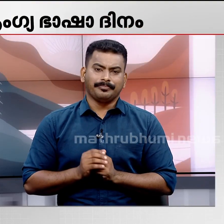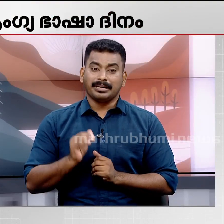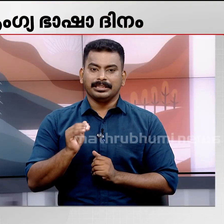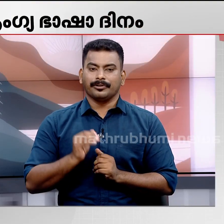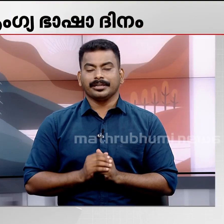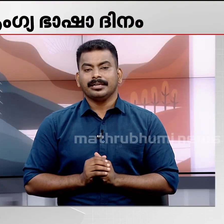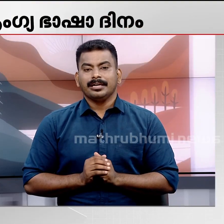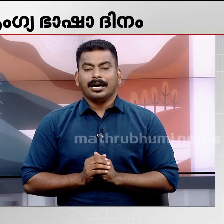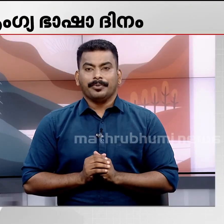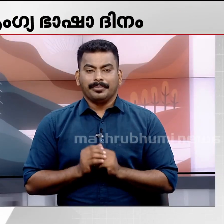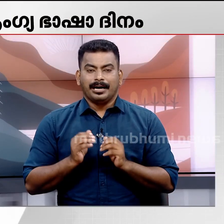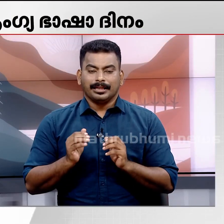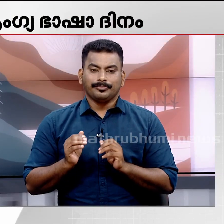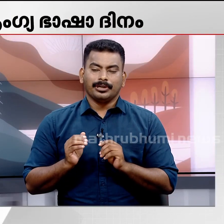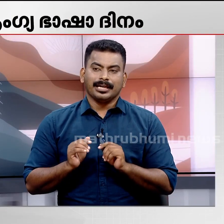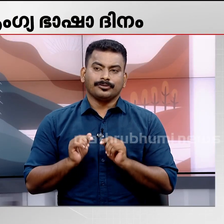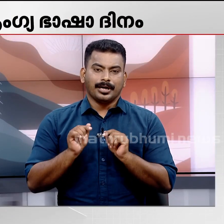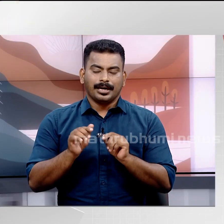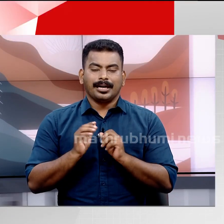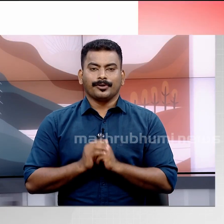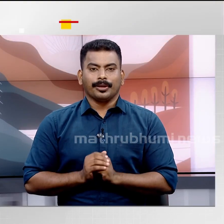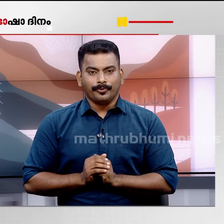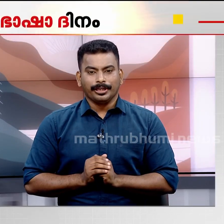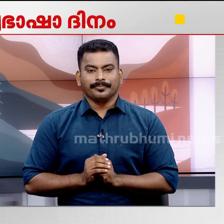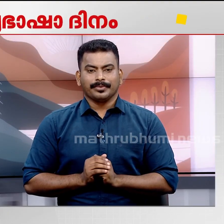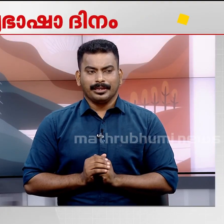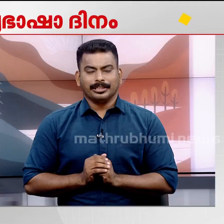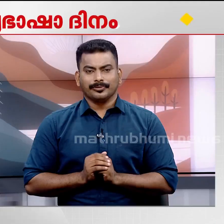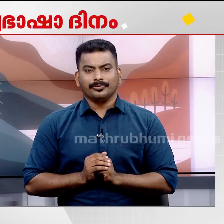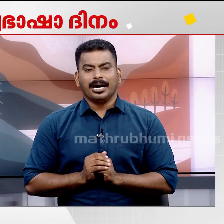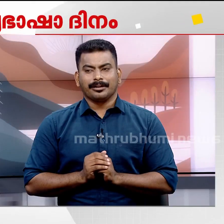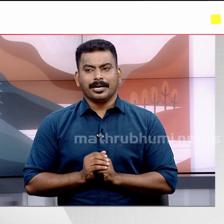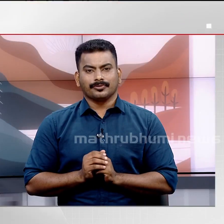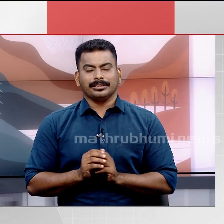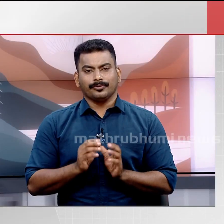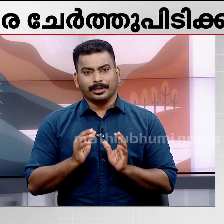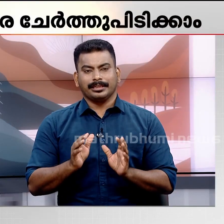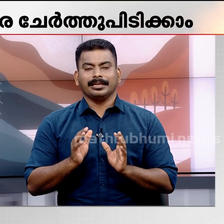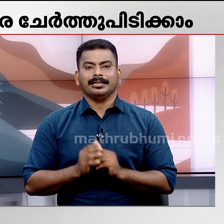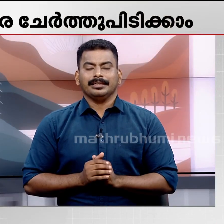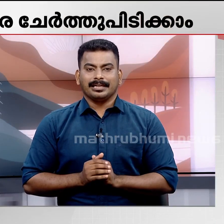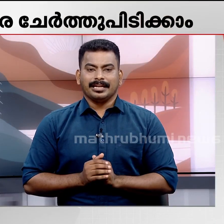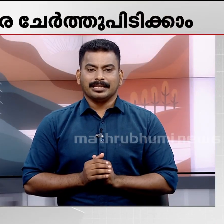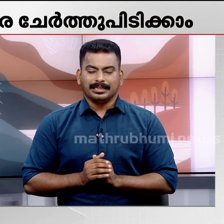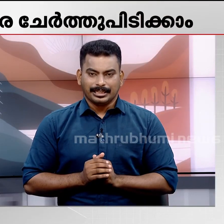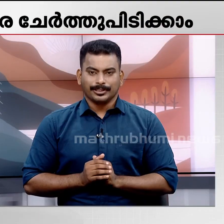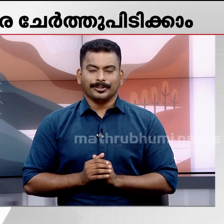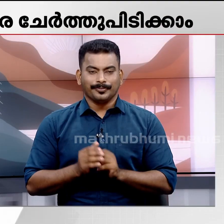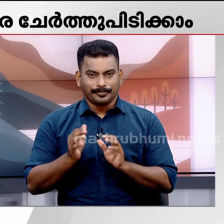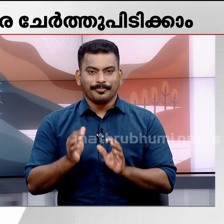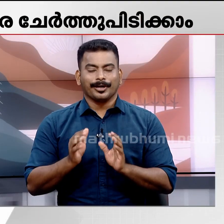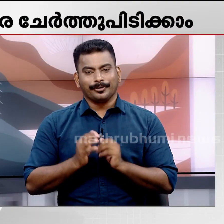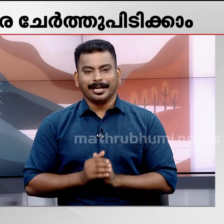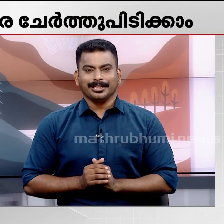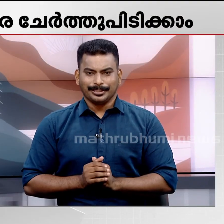അവർക്ക് പരിമിതികളുണ്ട്. അപ്പം അതുമുഖം ഞാൻ ആ ആളുടെ കൂടെ പോവുകയും ഏകദേശം ഒരു 6 മാസത്തോളം ഇതിൻ്റെ കൂടെ തന്നെ ഈ കാര്യങ്ങൾ സഹകരിക്കുകയും ചെയ്തു.